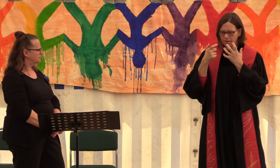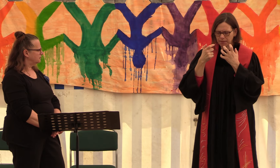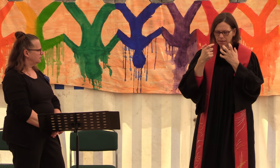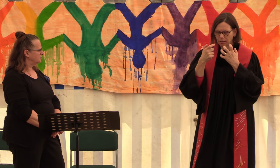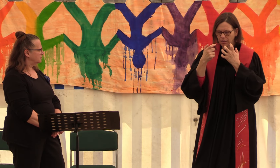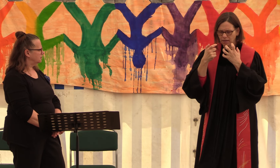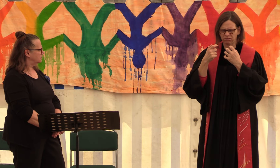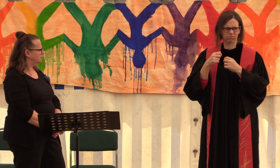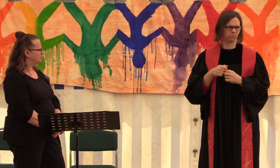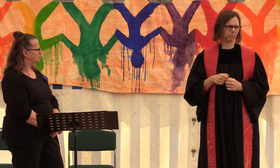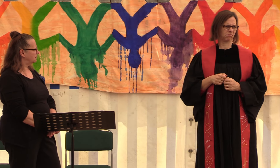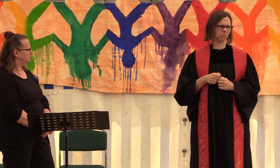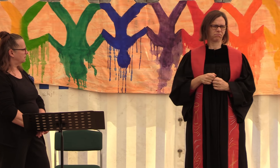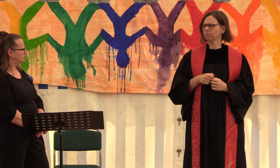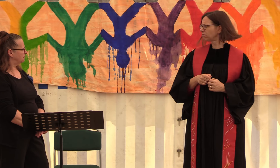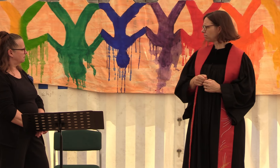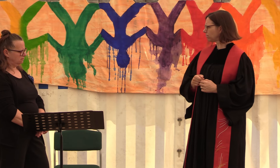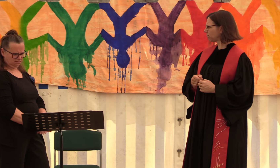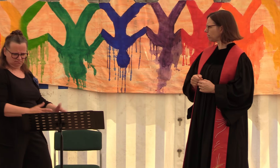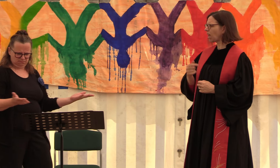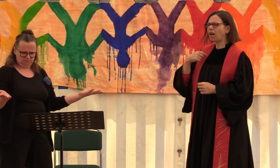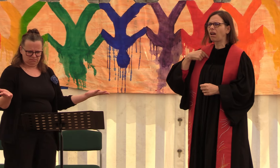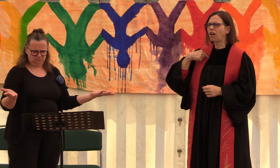Ja, wenn man das ausrechnet.